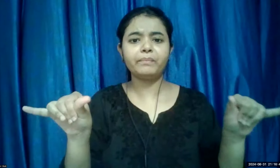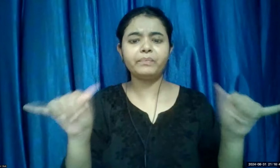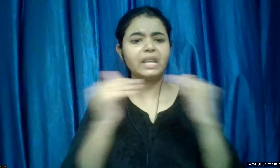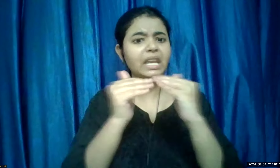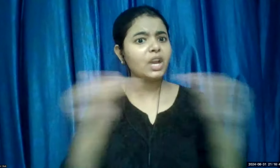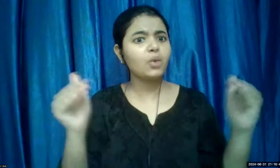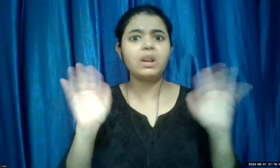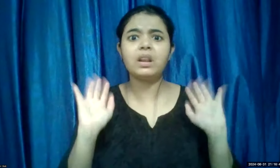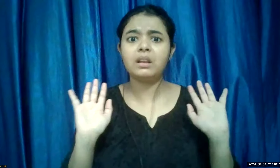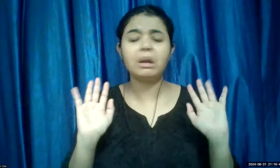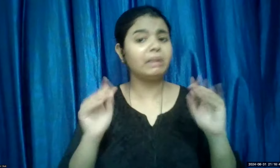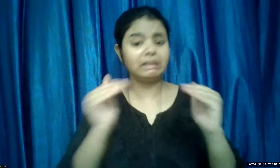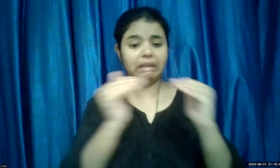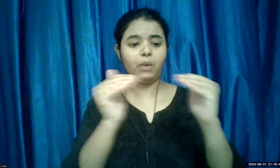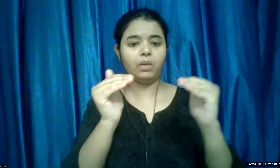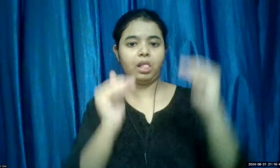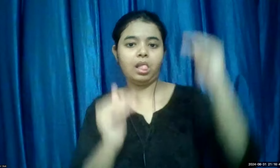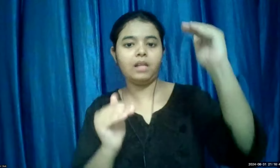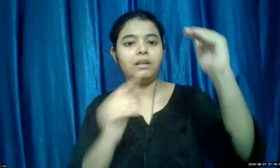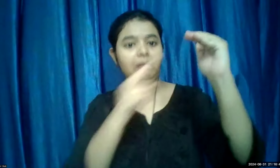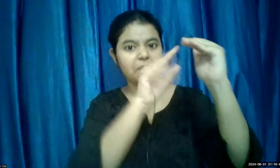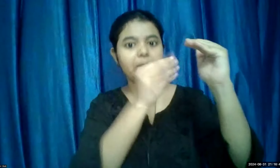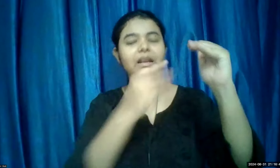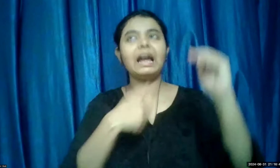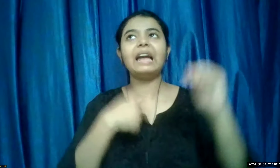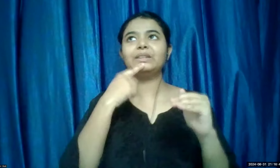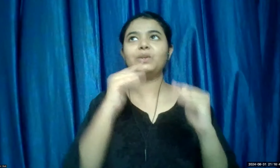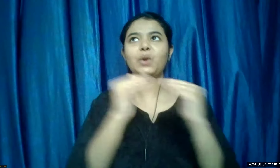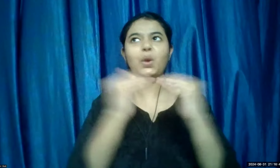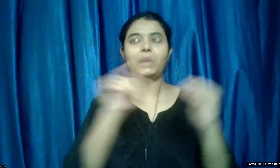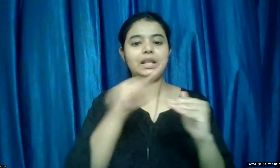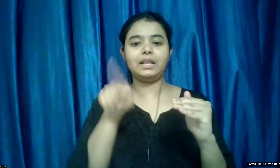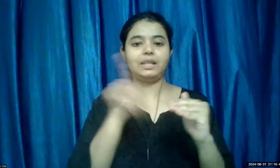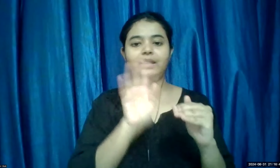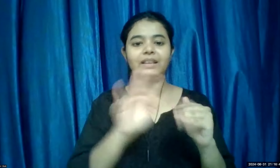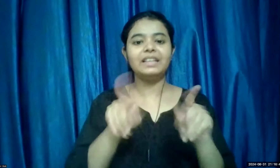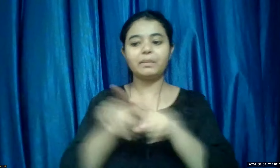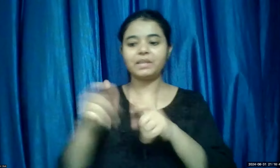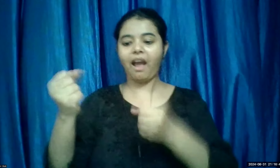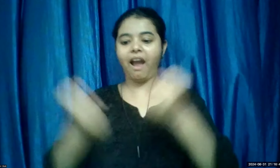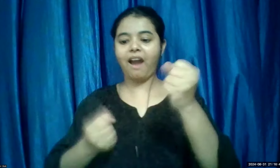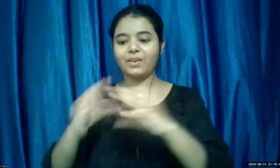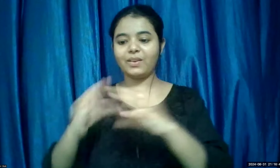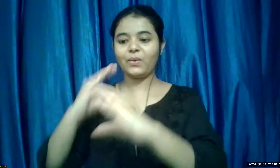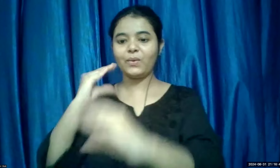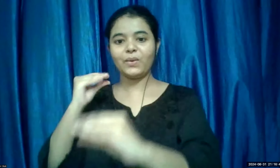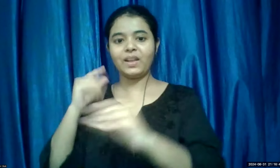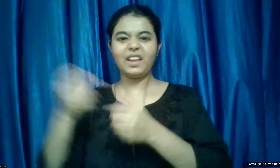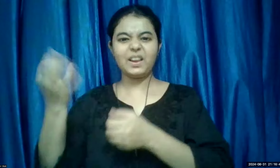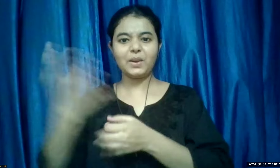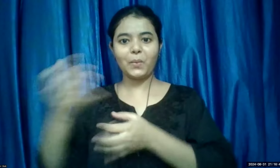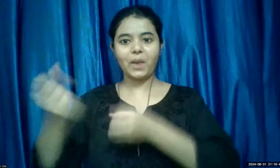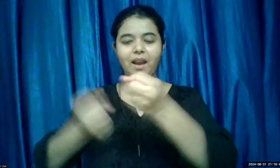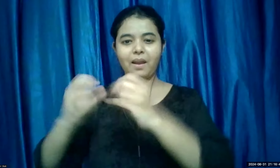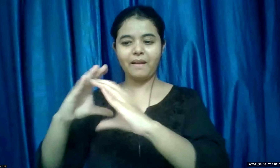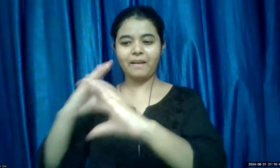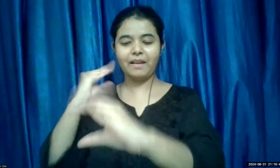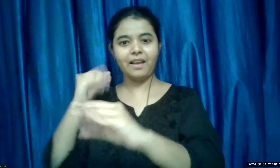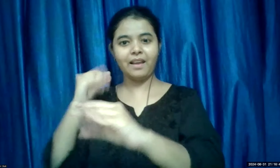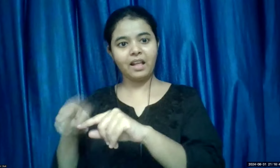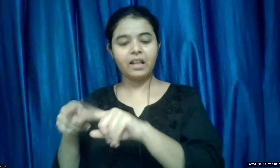भी कई गुना अधिक। ये कहना तो गलत होगा कि जो खुशी आपको गाड़ी में बैठ के प्राप्त होगी, नई गाड़ी खरीदने से प्राप्त होगी वो खुशी